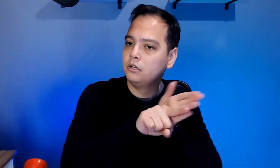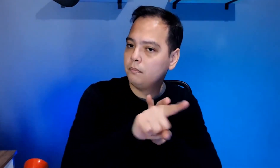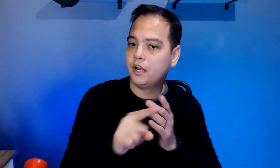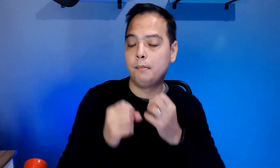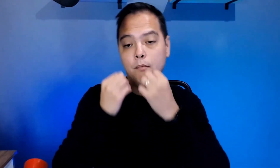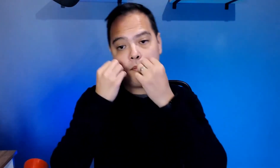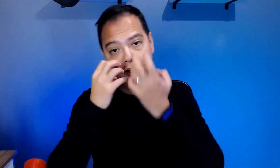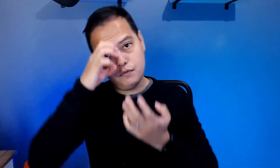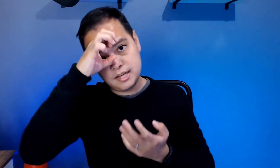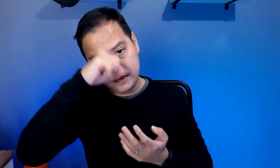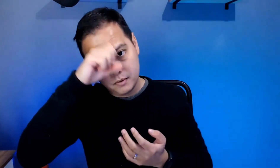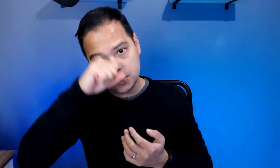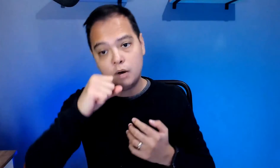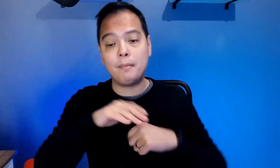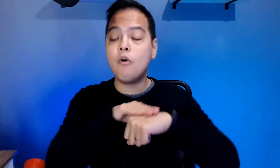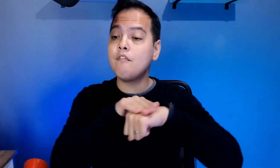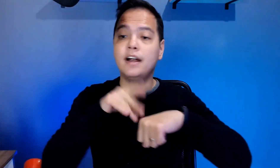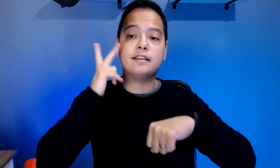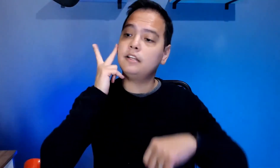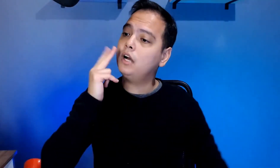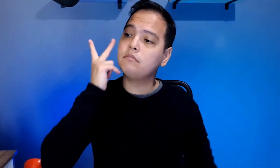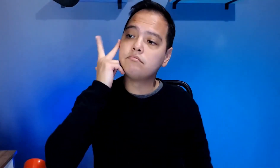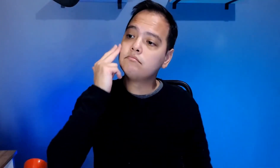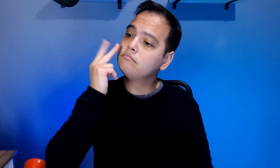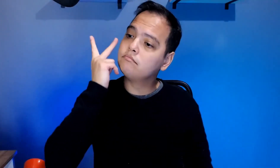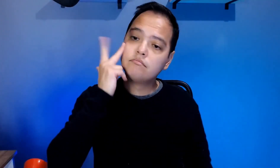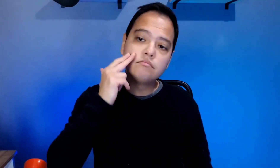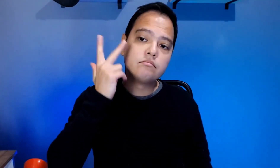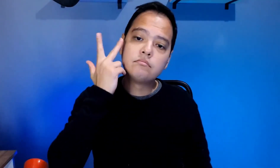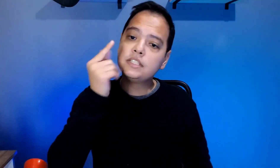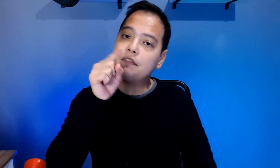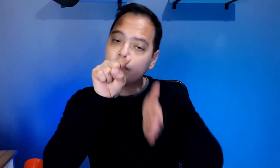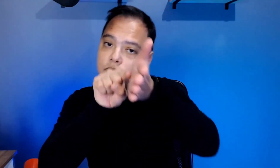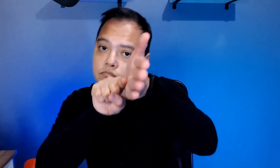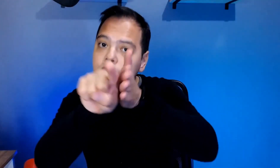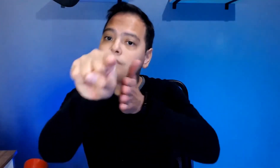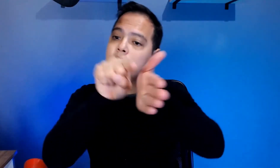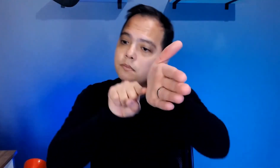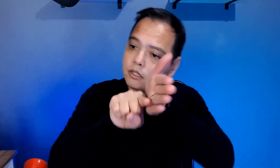Porque uma boa maneira de você aprender o idioma é uma conversa natural. E aí vocês vão fazendo perguntas.